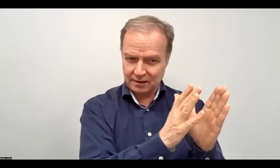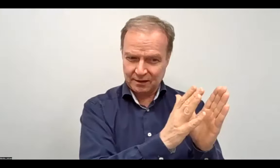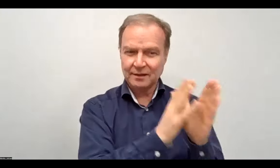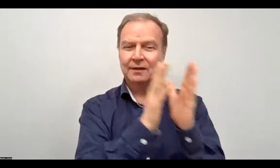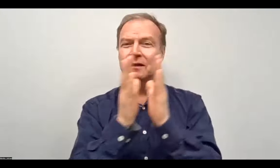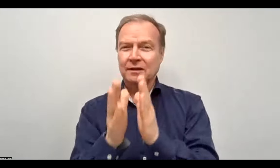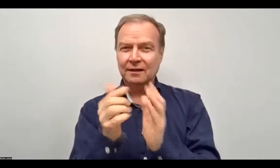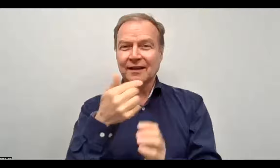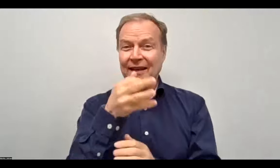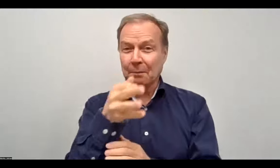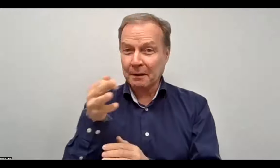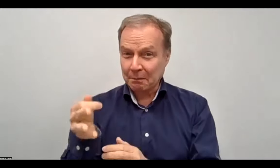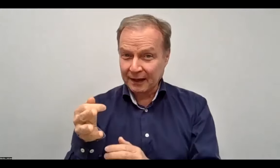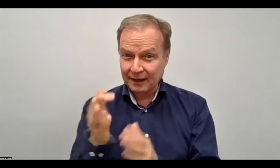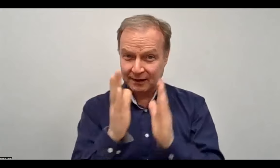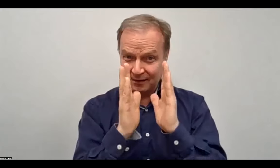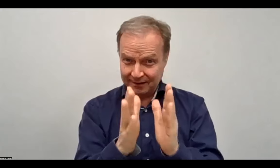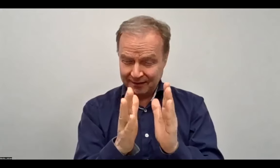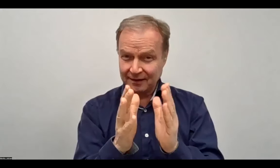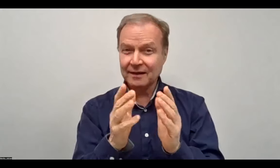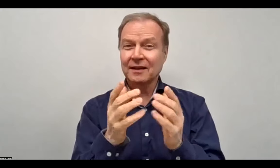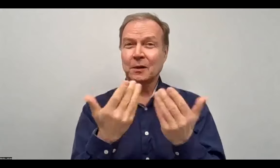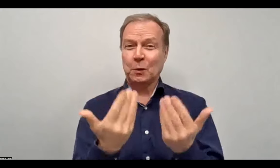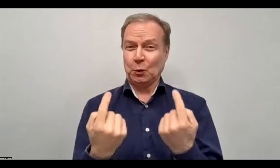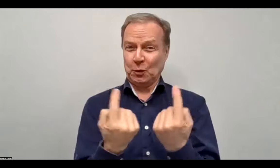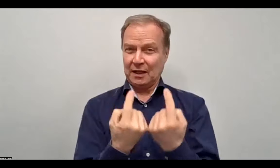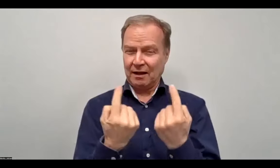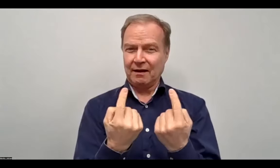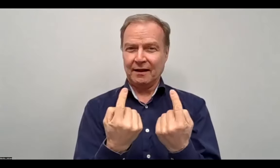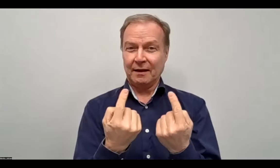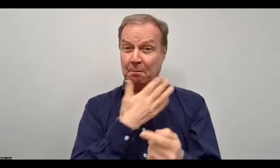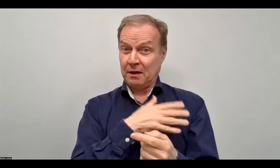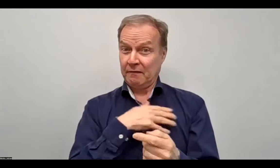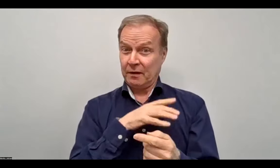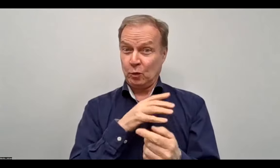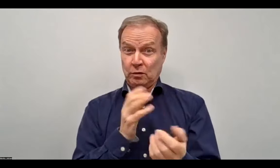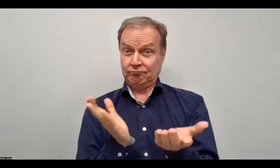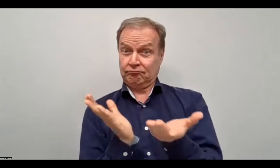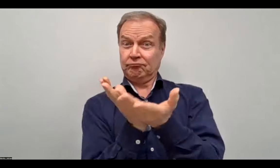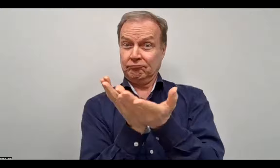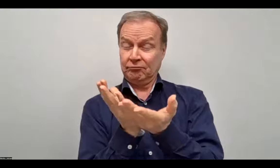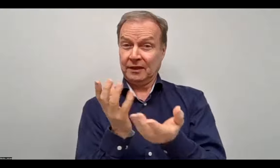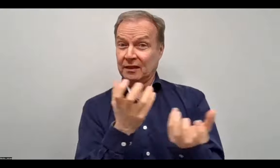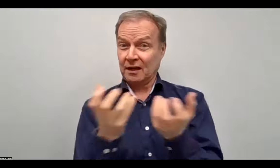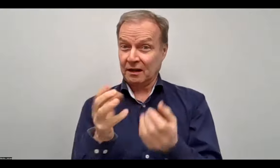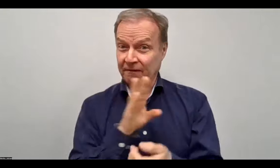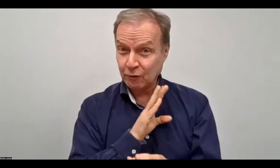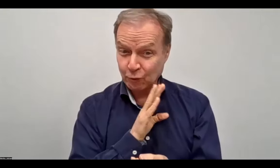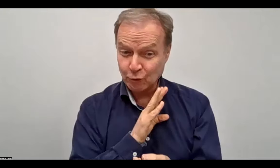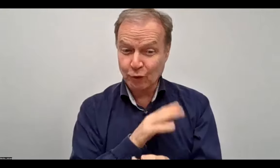on ne sitten viittomakielisiä ohjelmia tai tulkattuja. Sen lisäksi PPP-palveluiden ja niiden